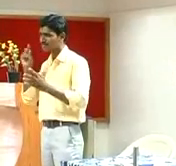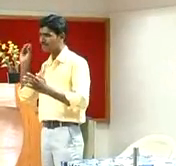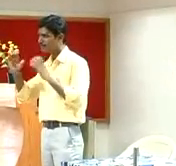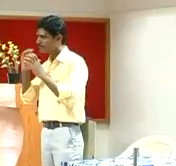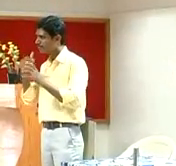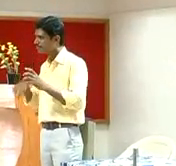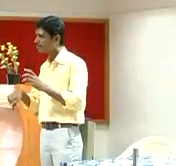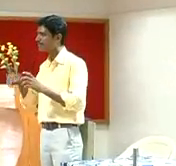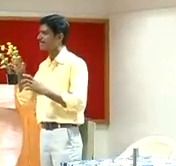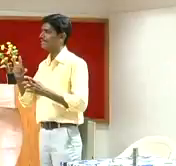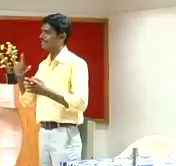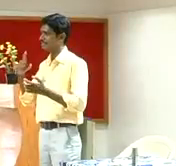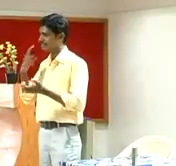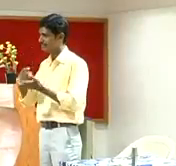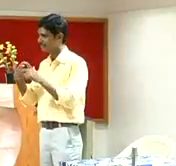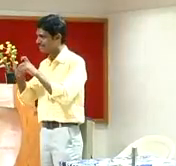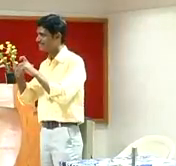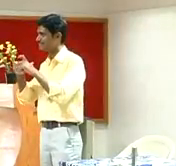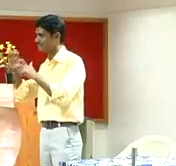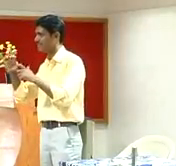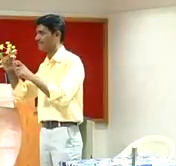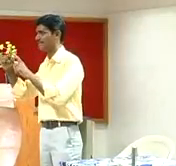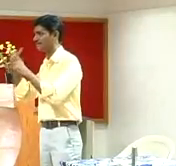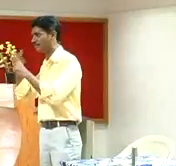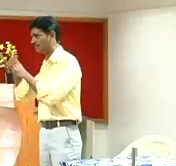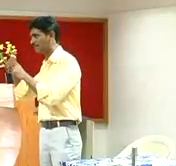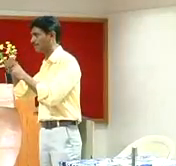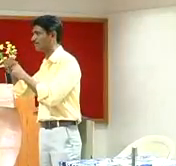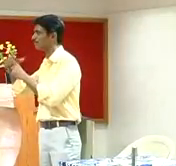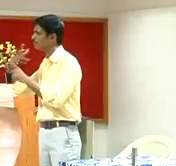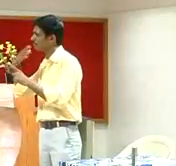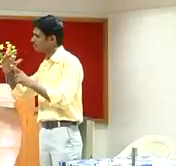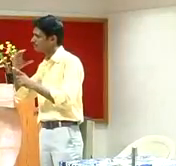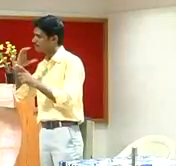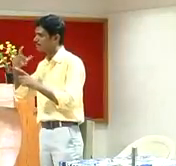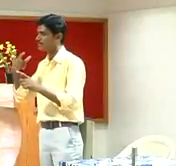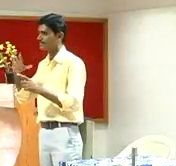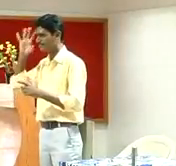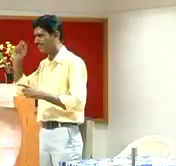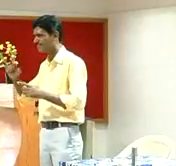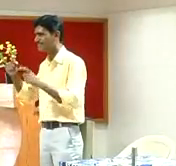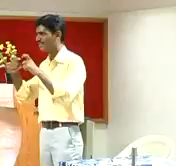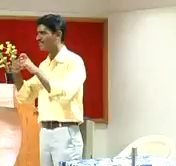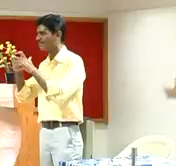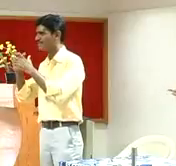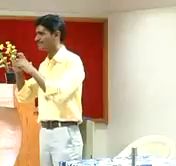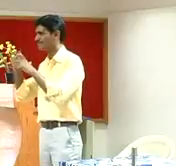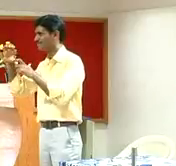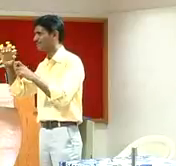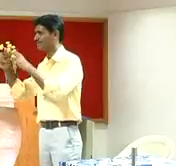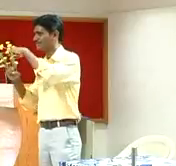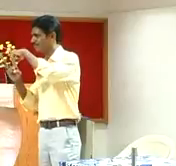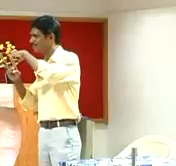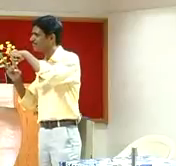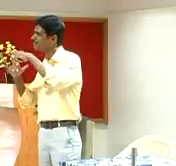उसमें ईसीटी का बारे में बात किया गया है। और हम लोग जानते हैं कि ईसीटी जिस तरह से